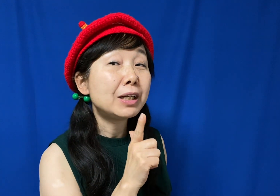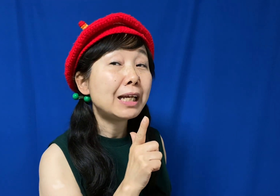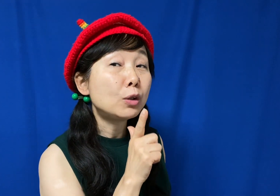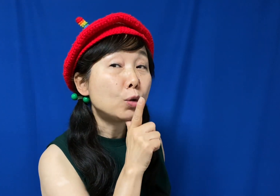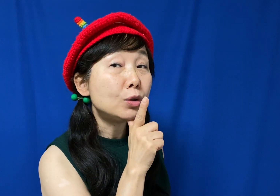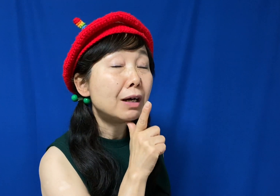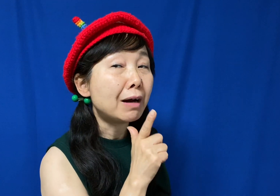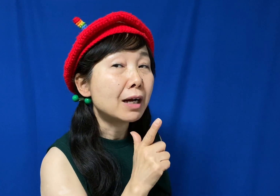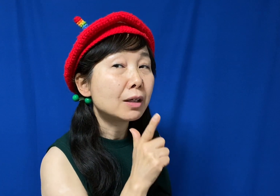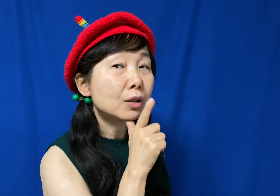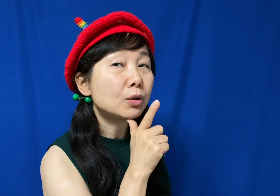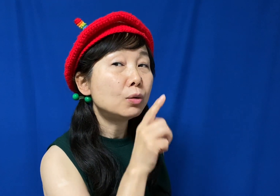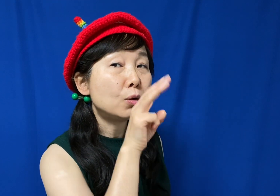で